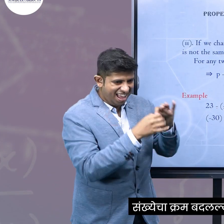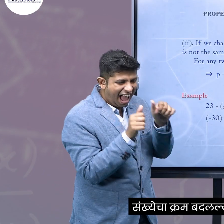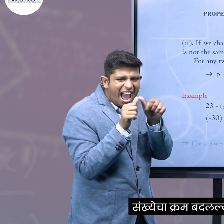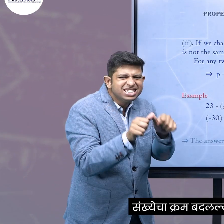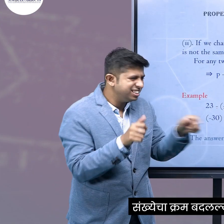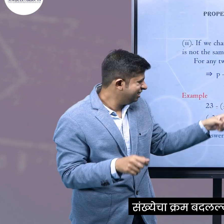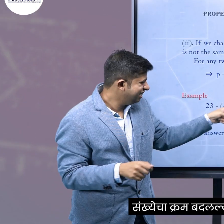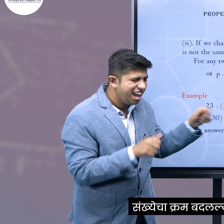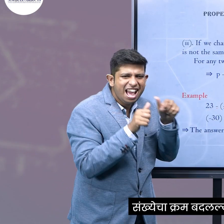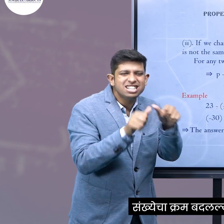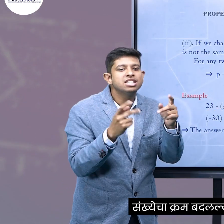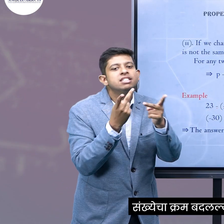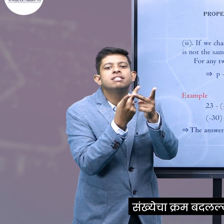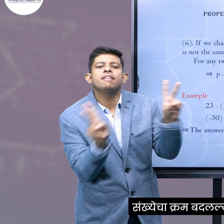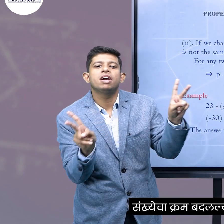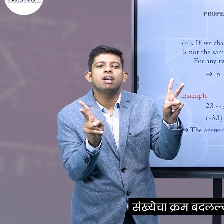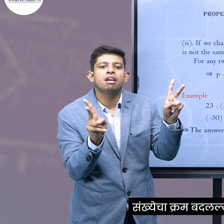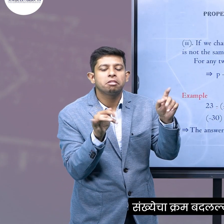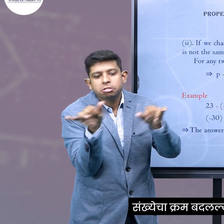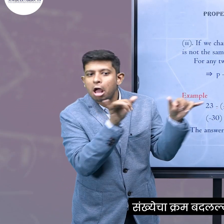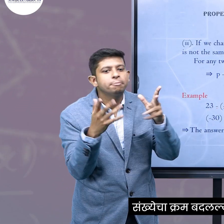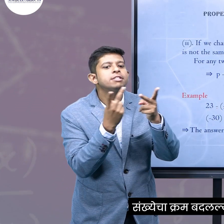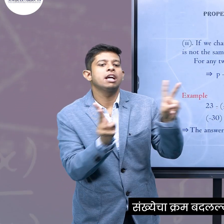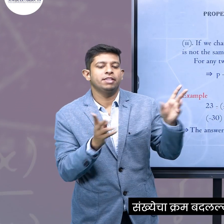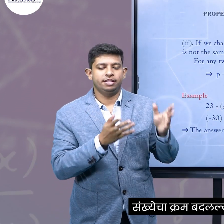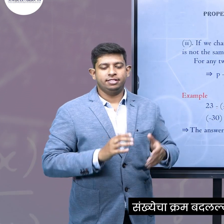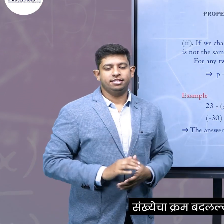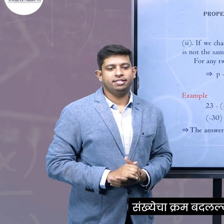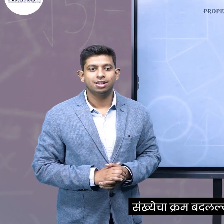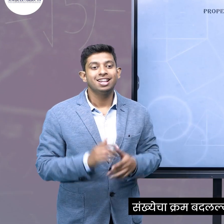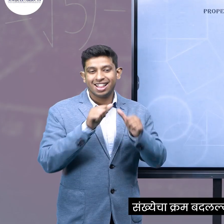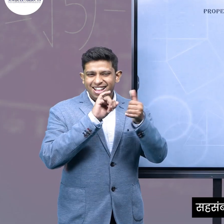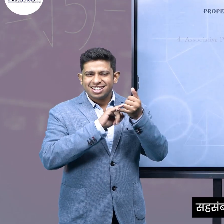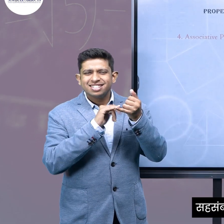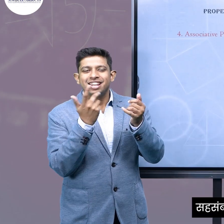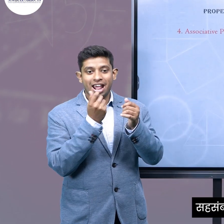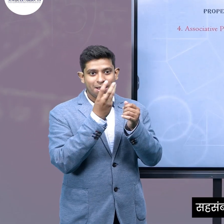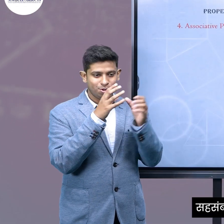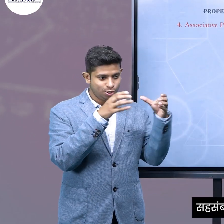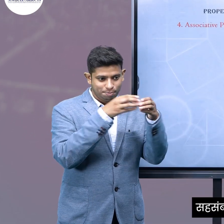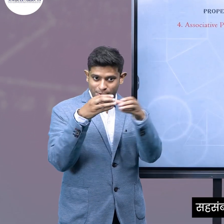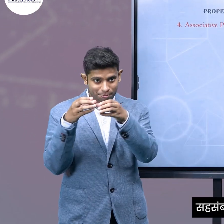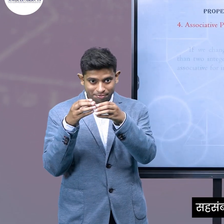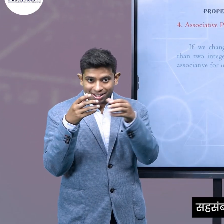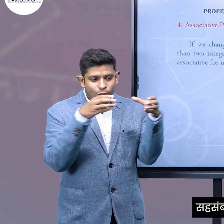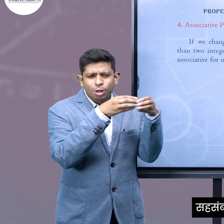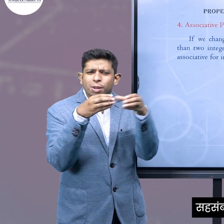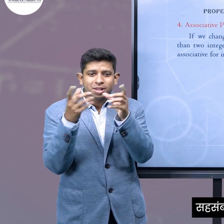संख्येचा क्रम बदलल्यानंतर उत्तर वेगळे असते. चौथा, सहसंबंध गुणधर्म.